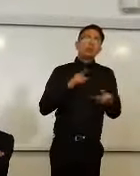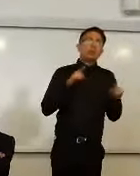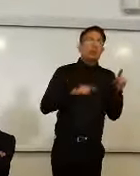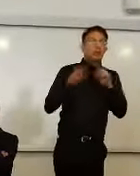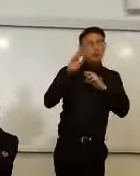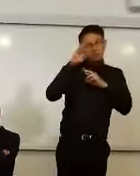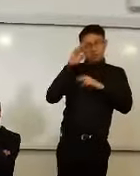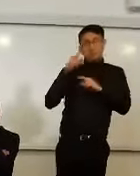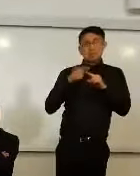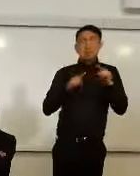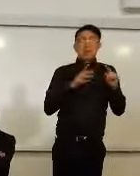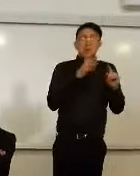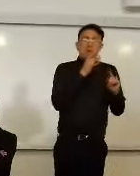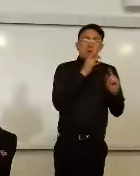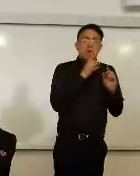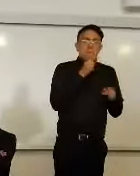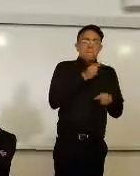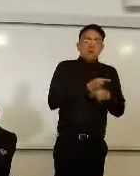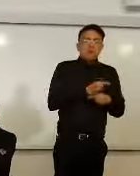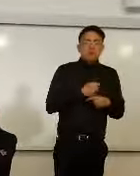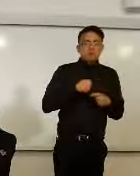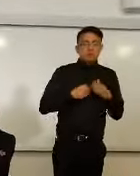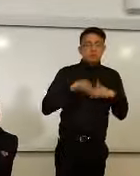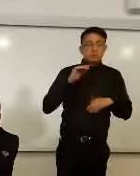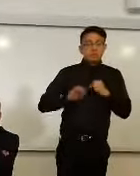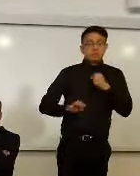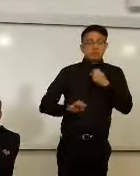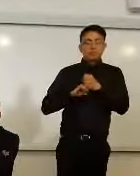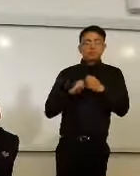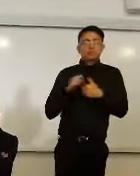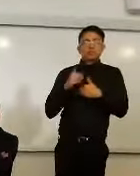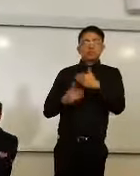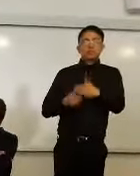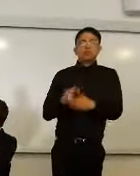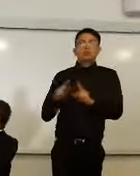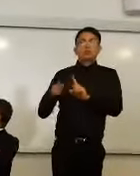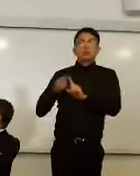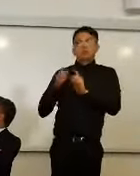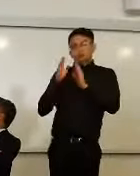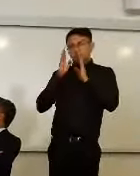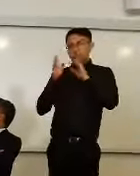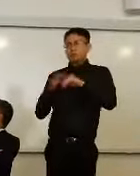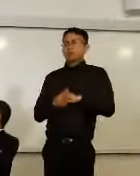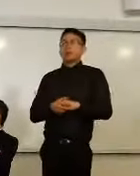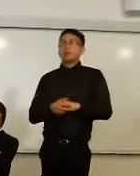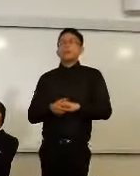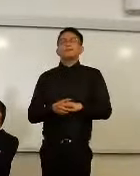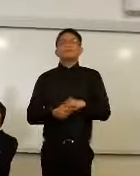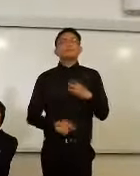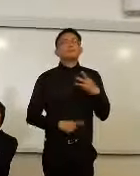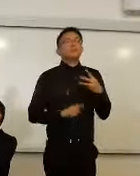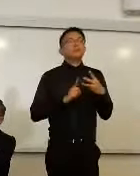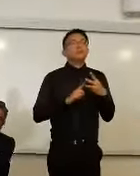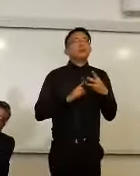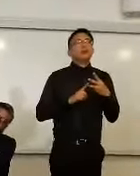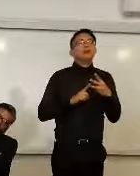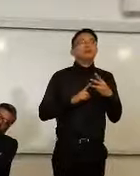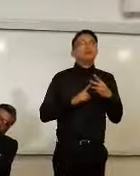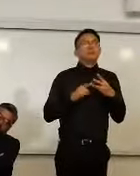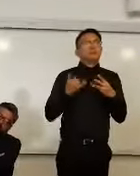no se estaba cumpliendo. Entonces, pues apoyemos en este primer momento. Lo otro, pues que ya lo discutimos,